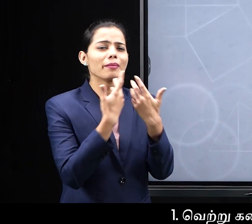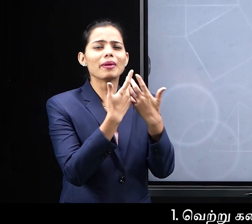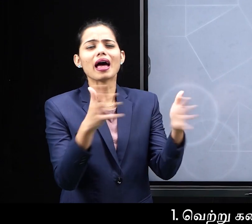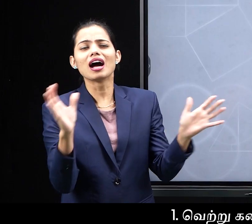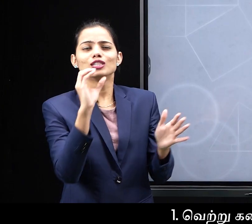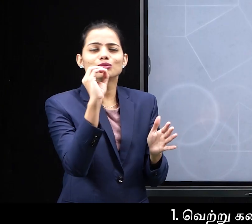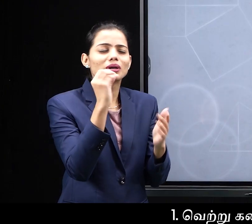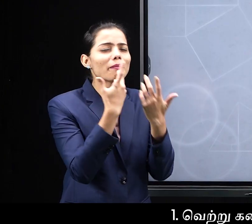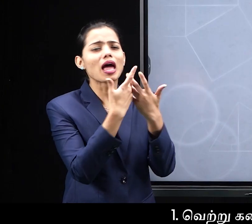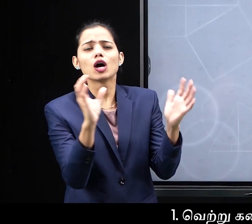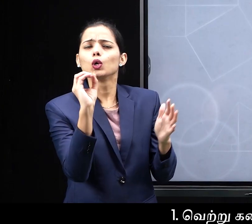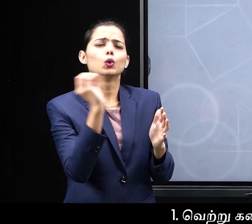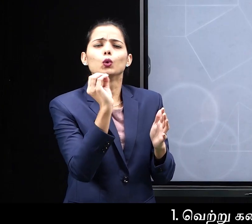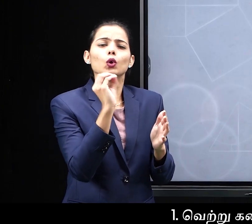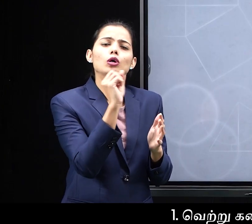1. வெற்று கணம் அல்லது பூஜ்ய கணம்.